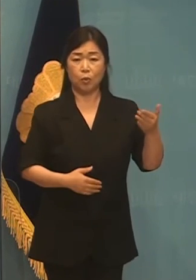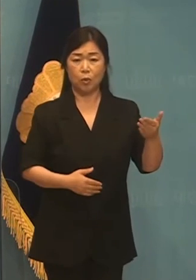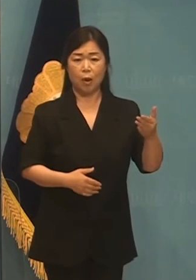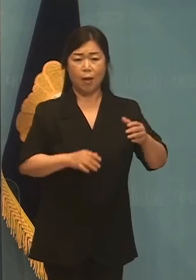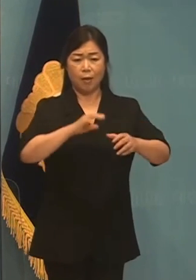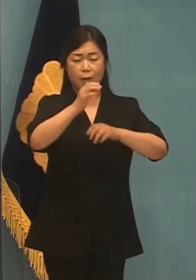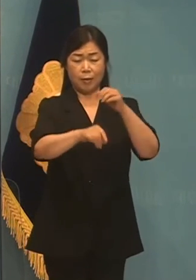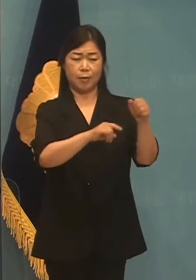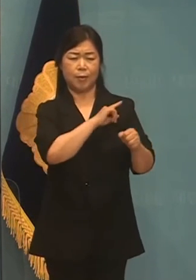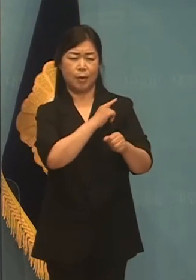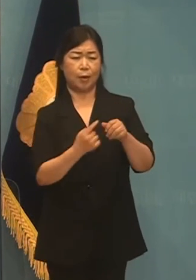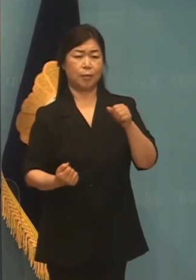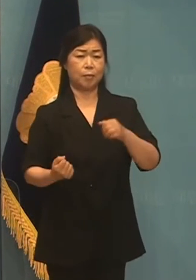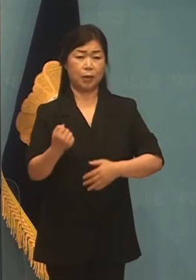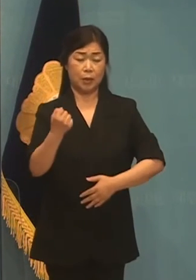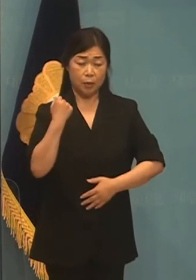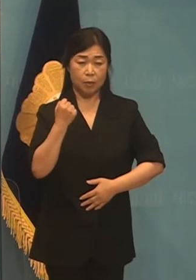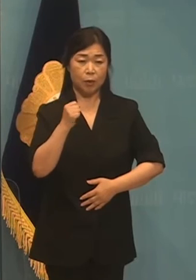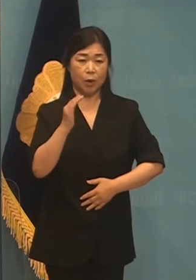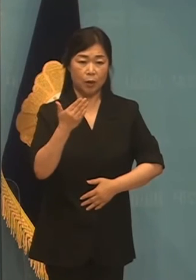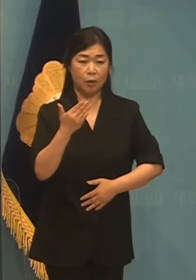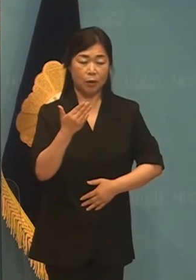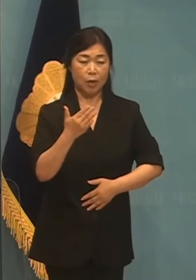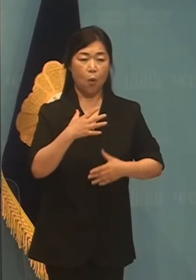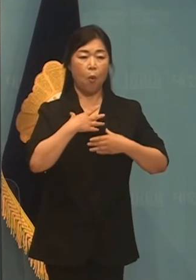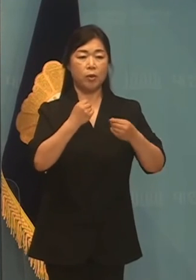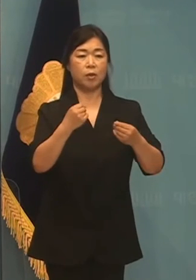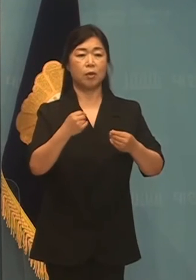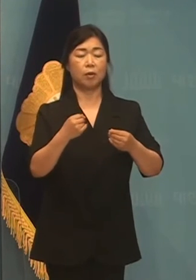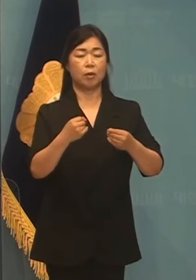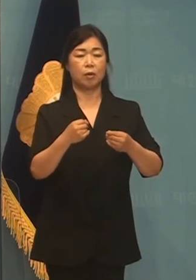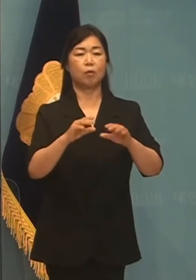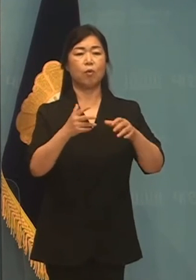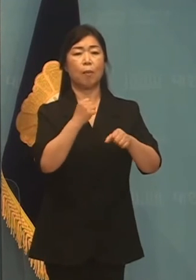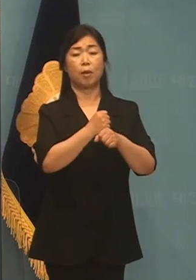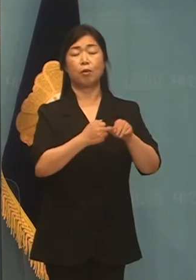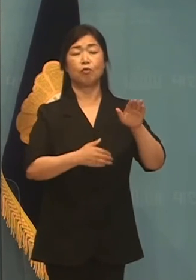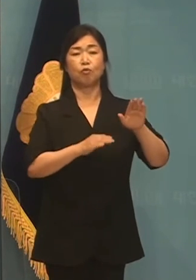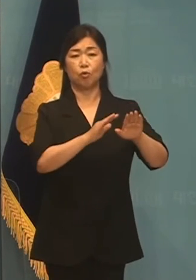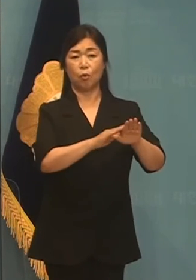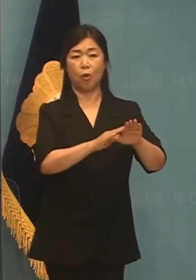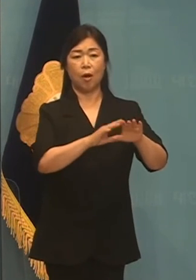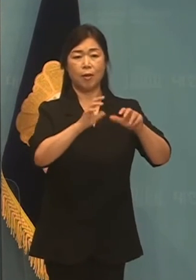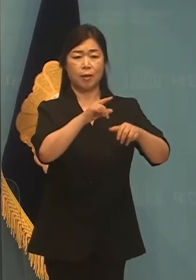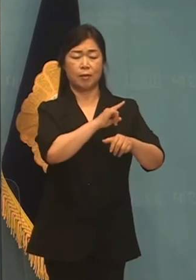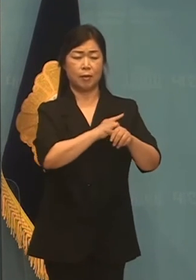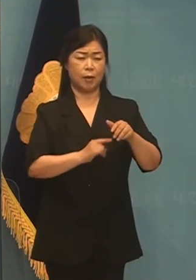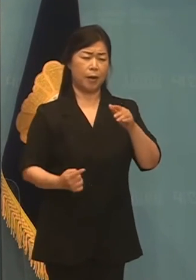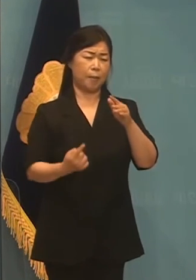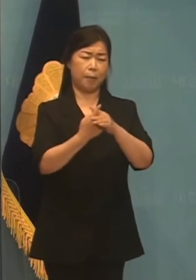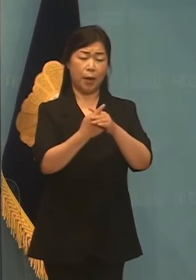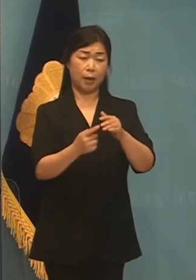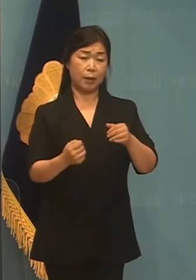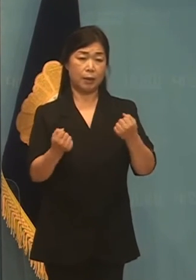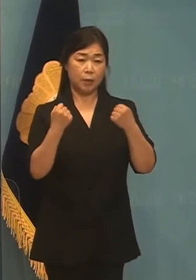세계 최강의 원전 안전국가를 만들고 세계 최강의